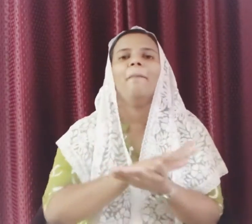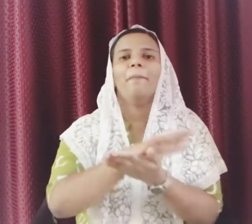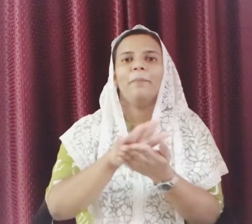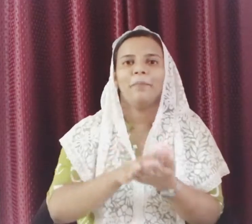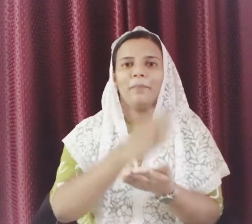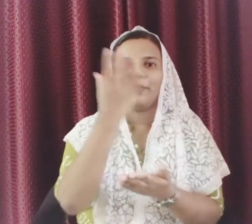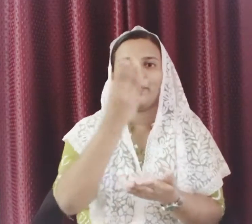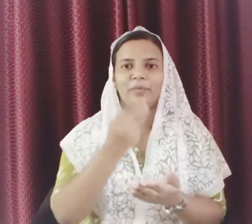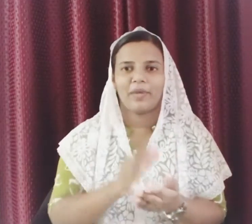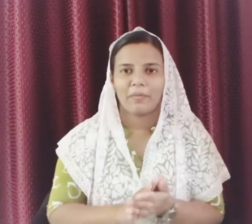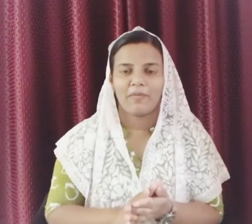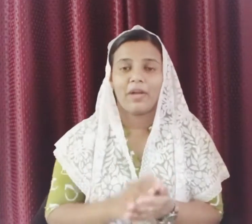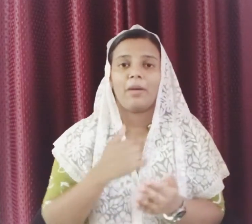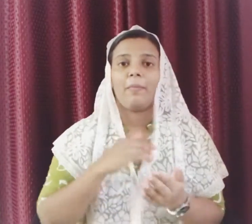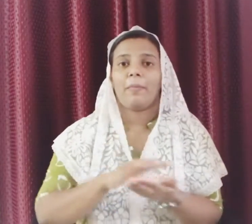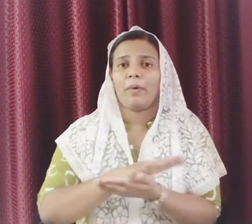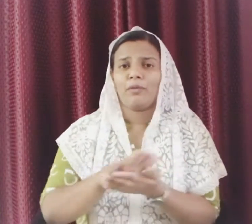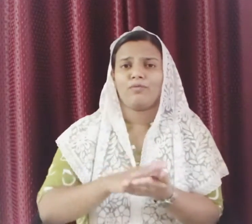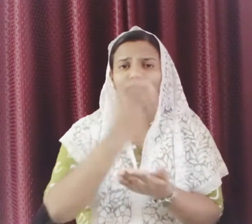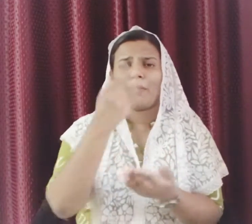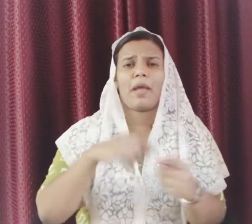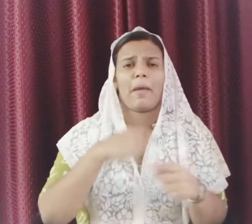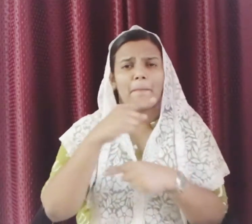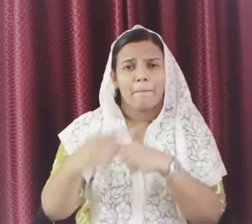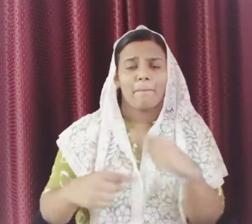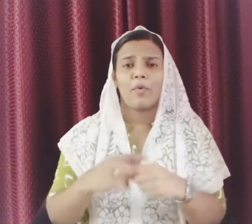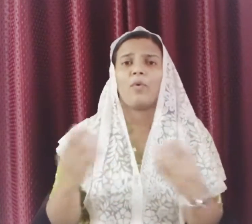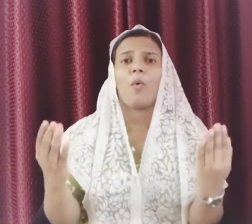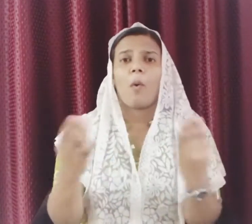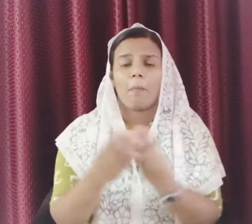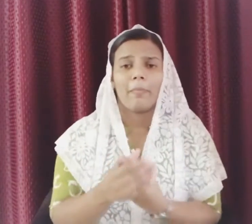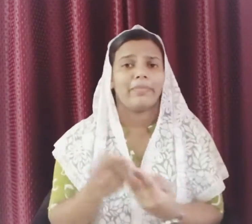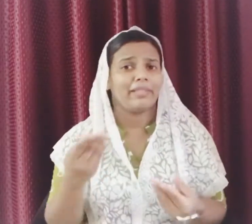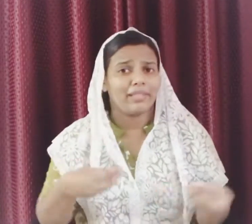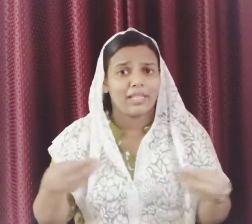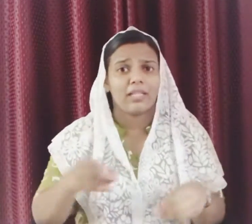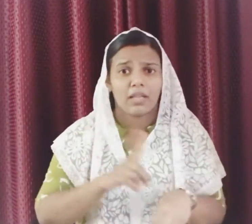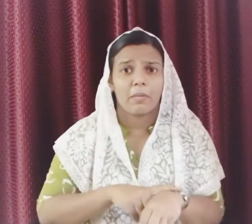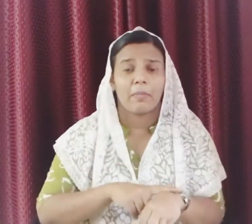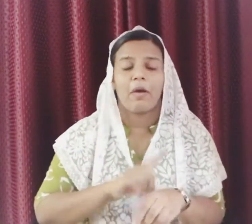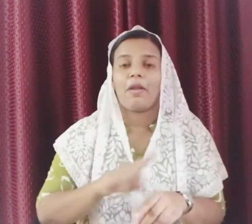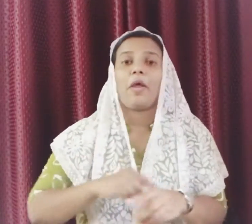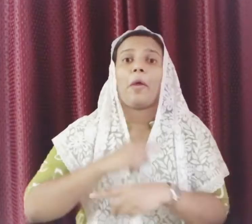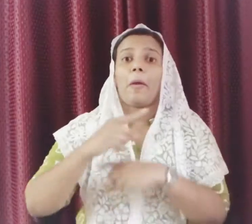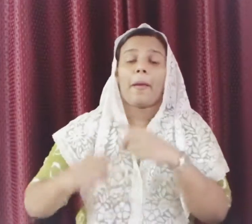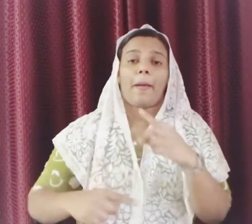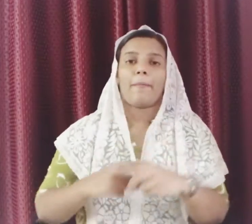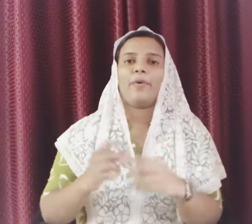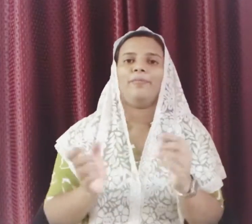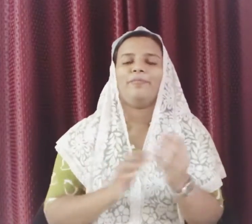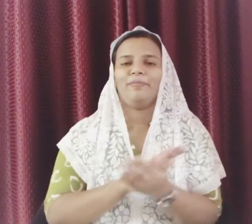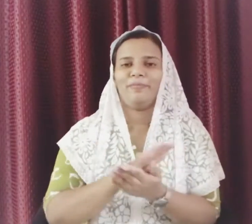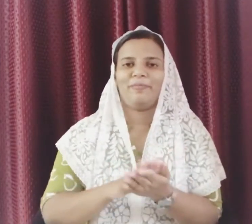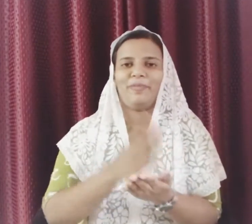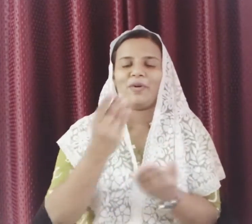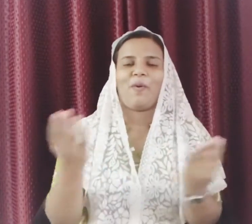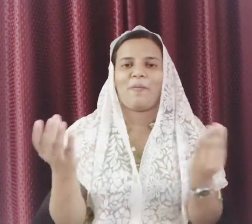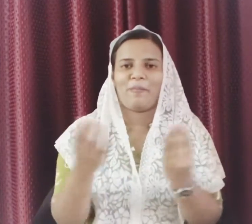പരിശുദ്ധാത്മാവ്. അപ്പോൾ പരിശുദ്ധാത്മാവ് നമ്മുടെ കൂടെ എപ്പോഴും ഇരിക്കുക, വല്ലപ്പോഴുമല്ല, എപ്പോഴും നമ്മുടെ കൂടെ ഇരിക്കുക. ദൈവത്തിൻ്റെ കൃപയ്ക്കായിട്ട്